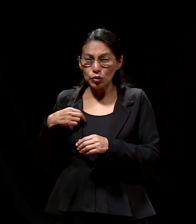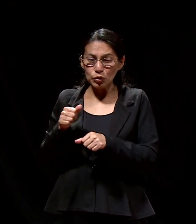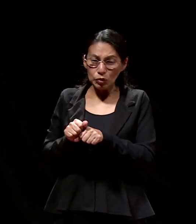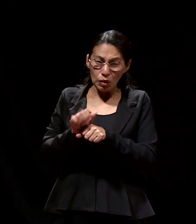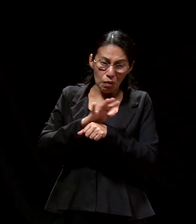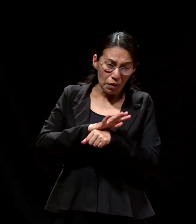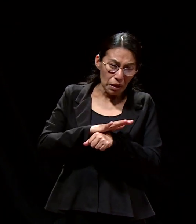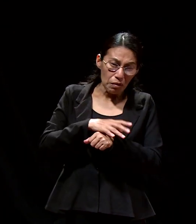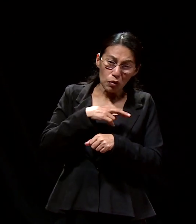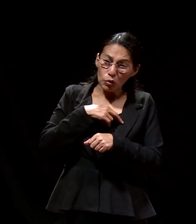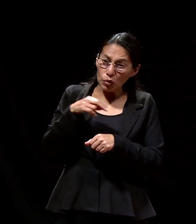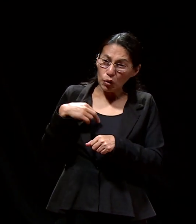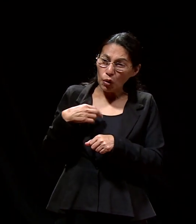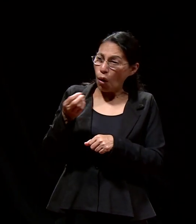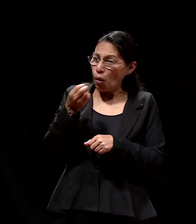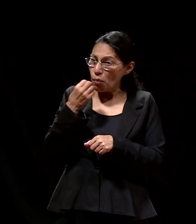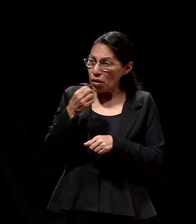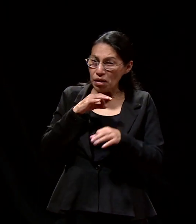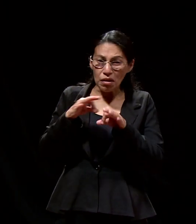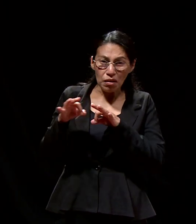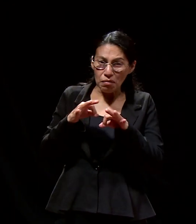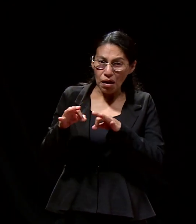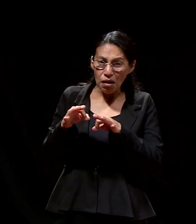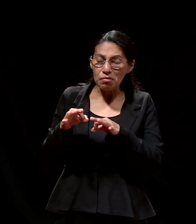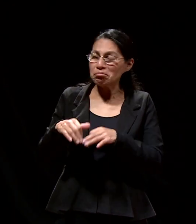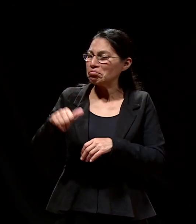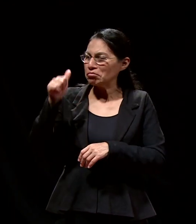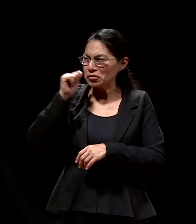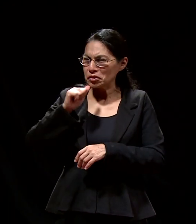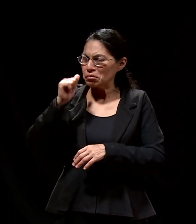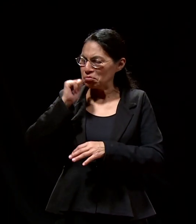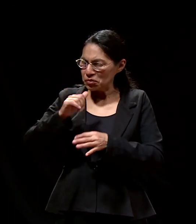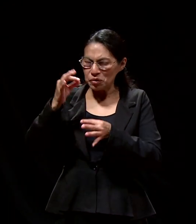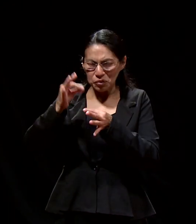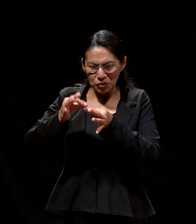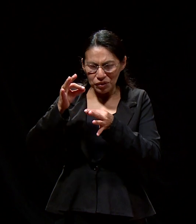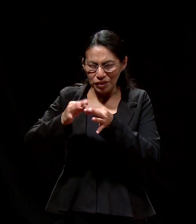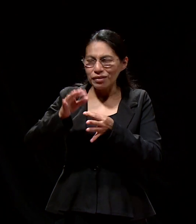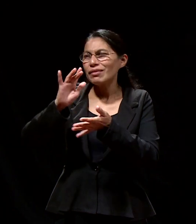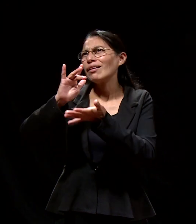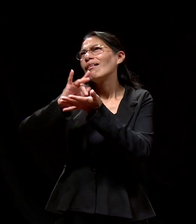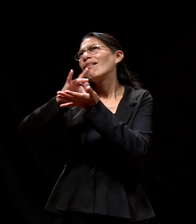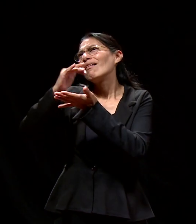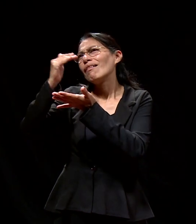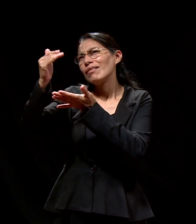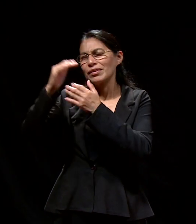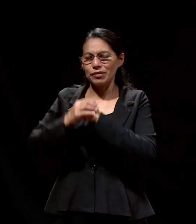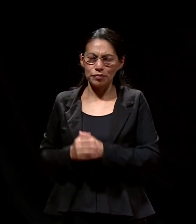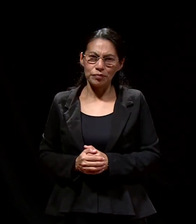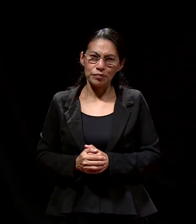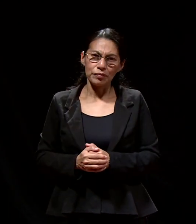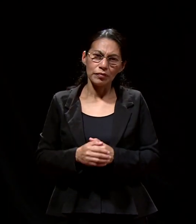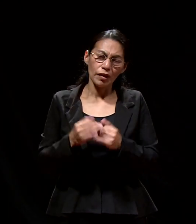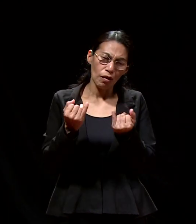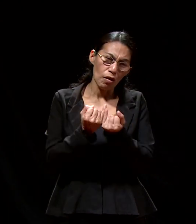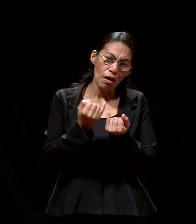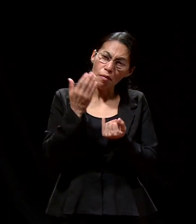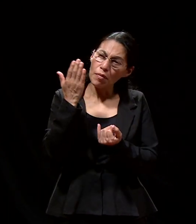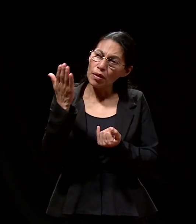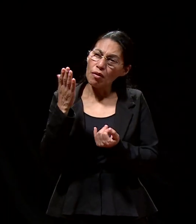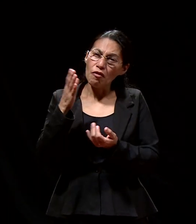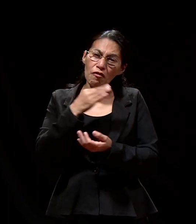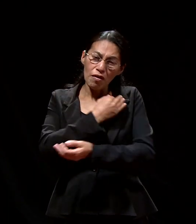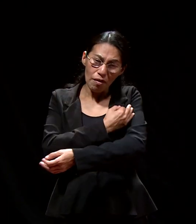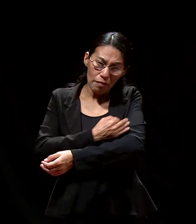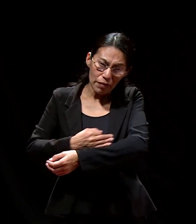jamás nos ha hecho falta alimento trabajo amén gloria a Dios también me gustaría pedir por